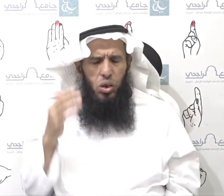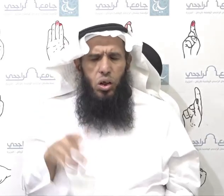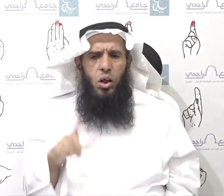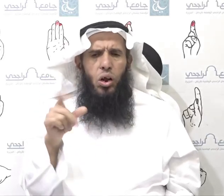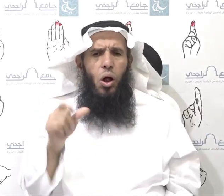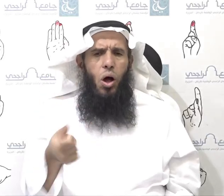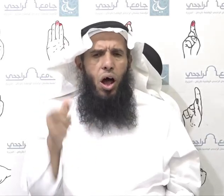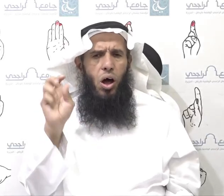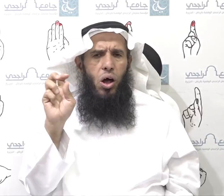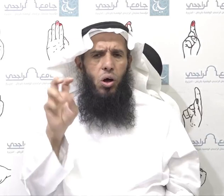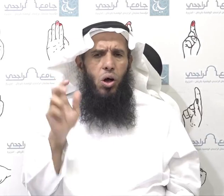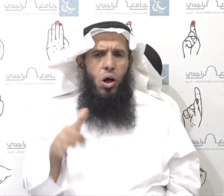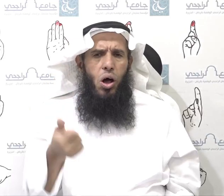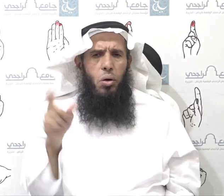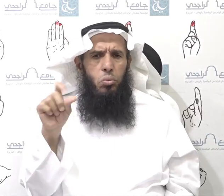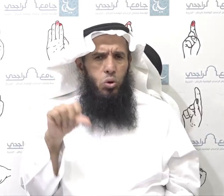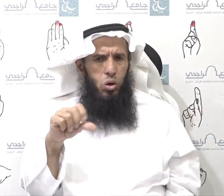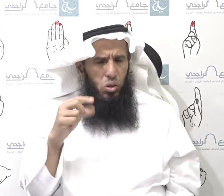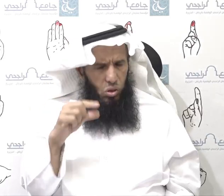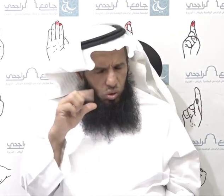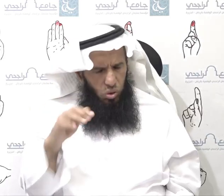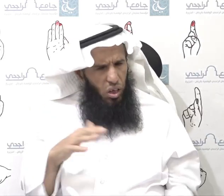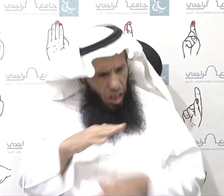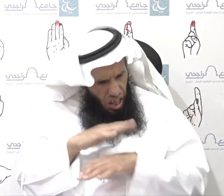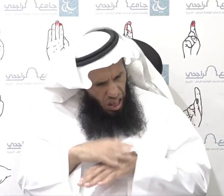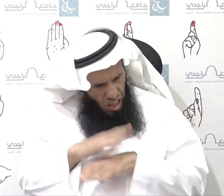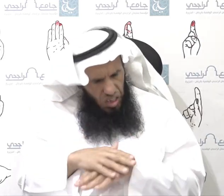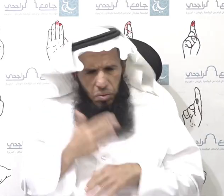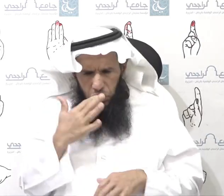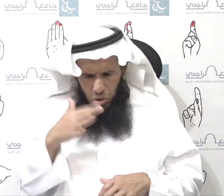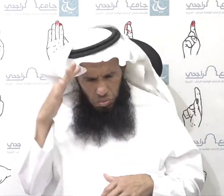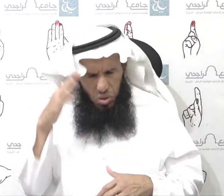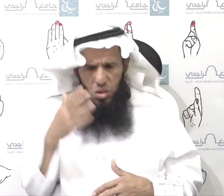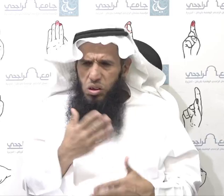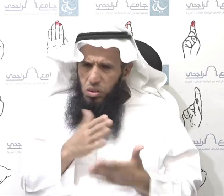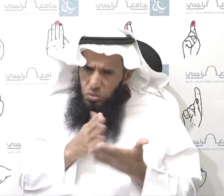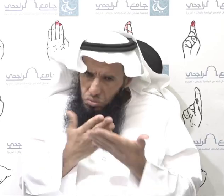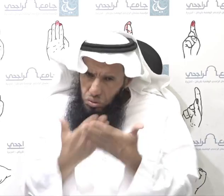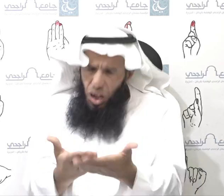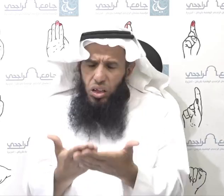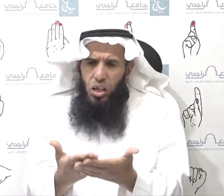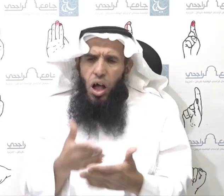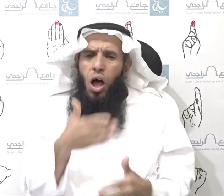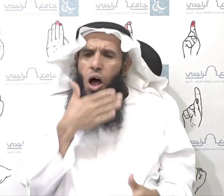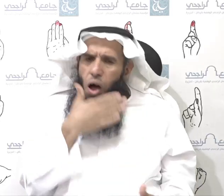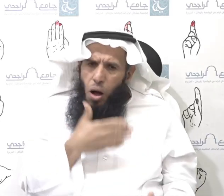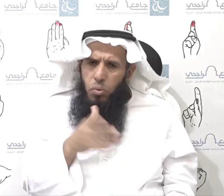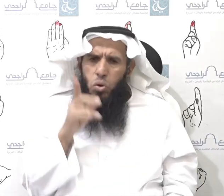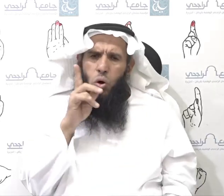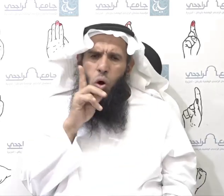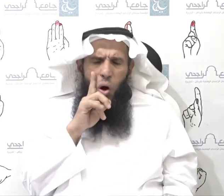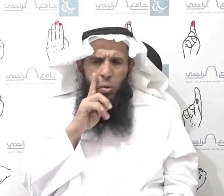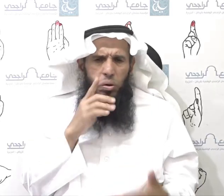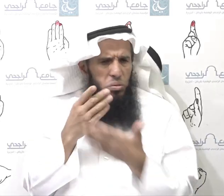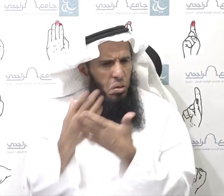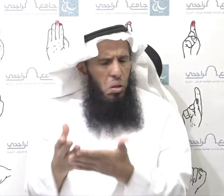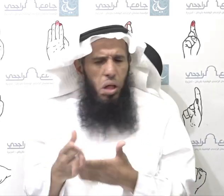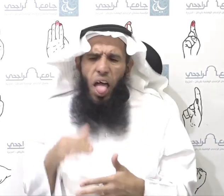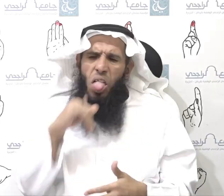داود. أحسنوا لكبار السن لا سيما الوالدين من الآباء والأمهات. قال الله